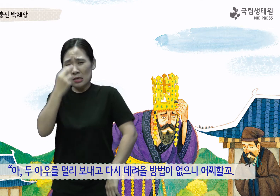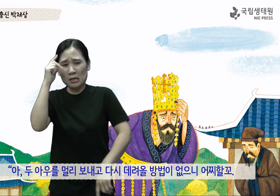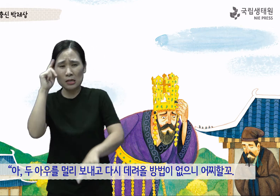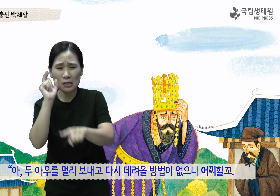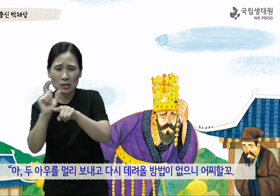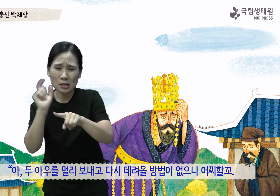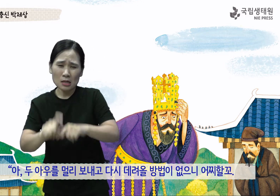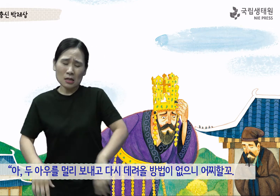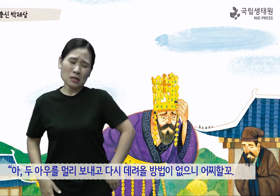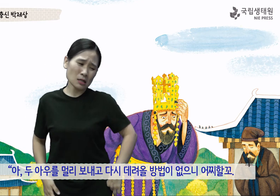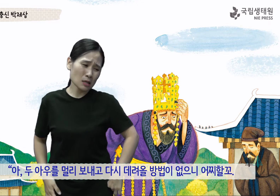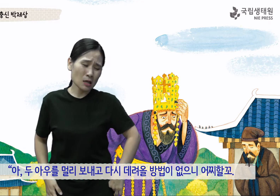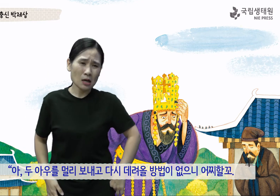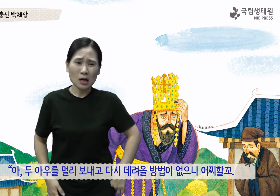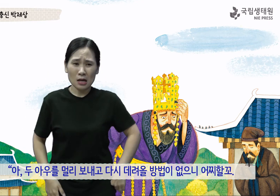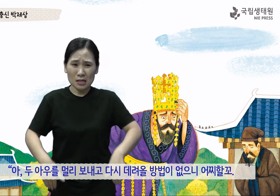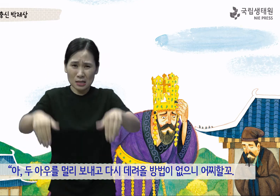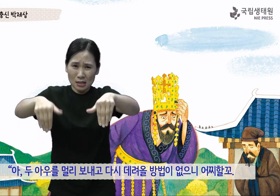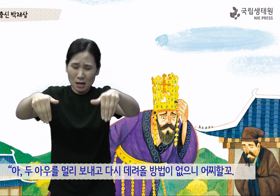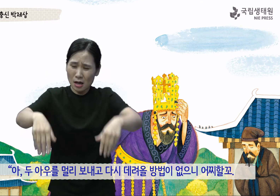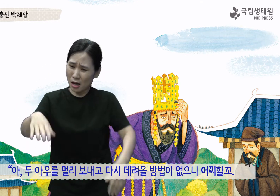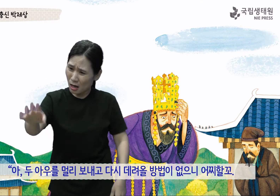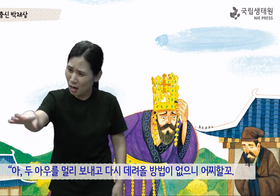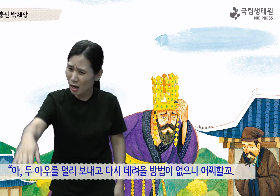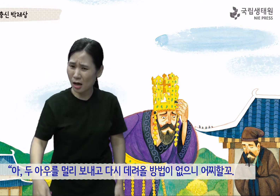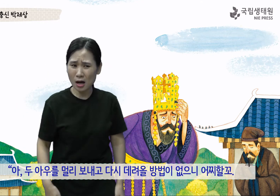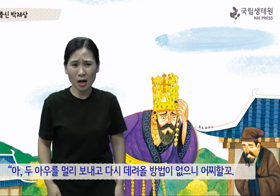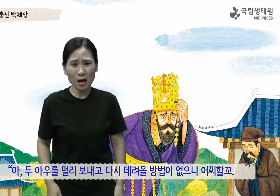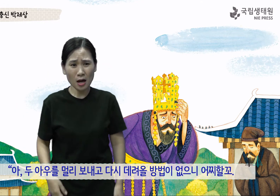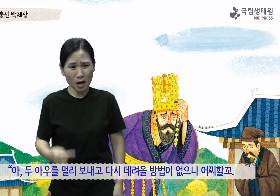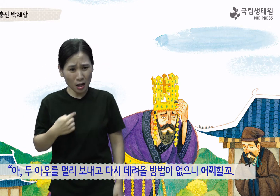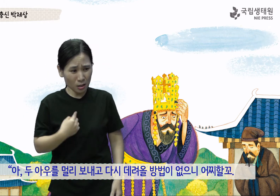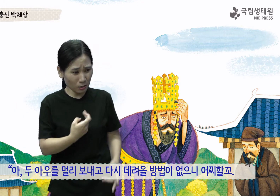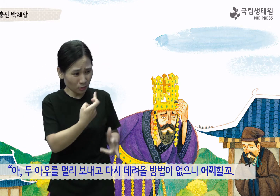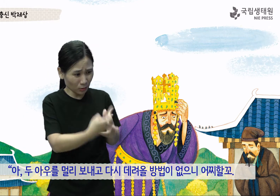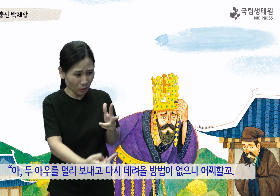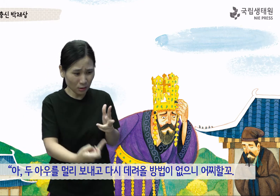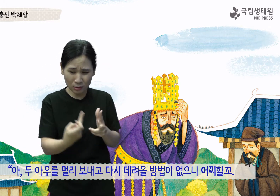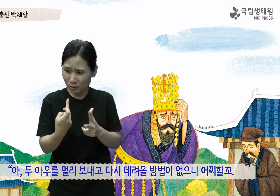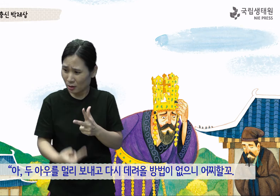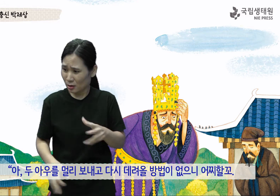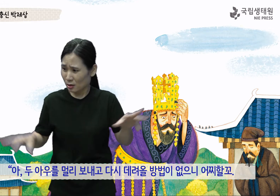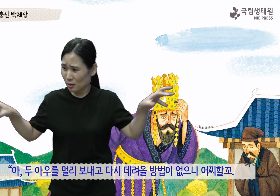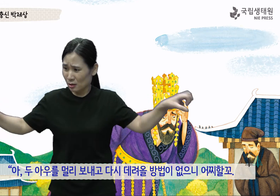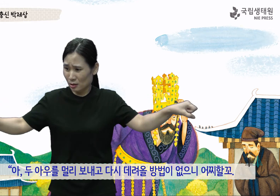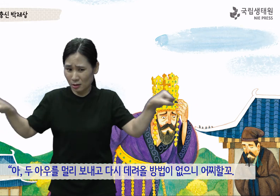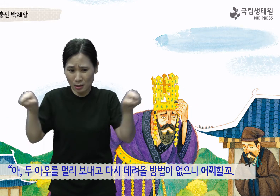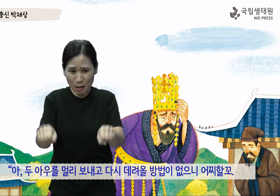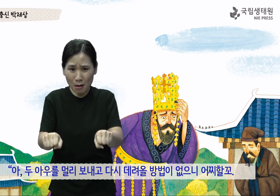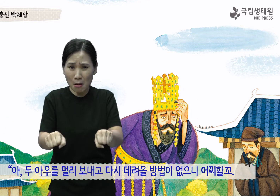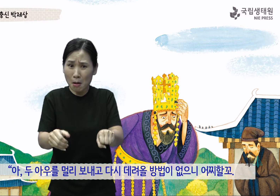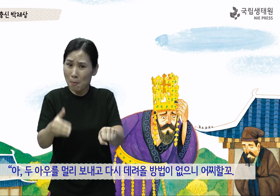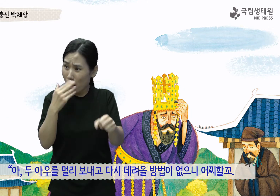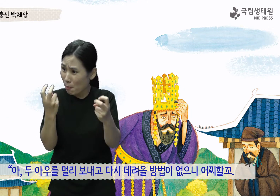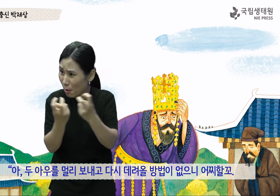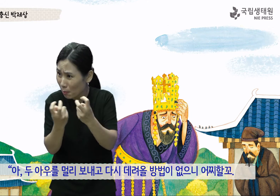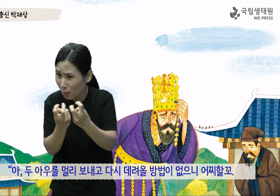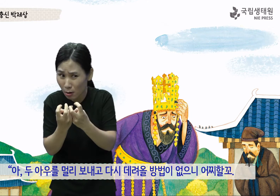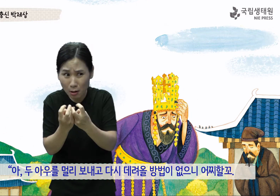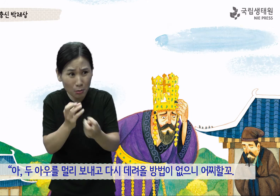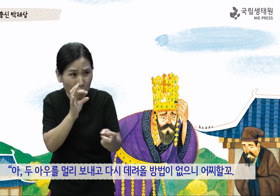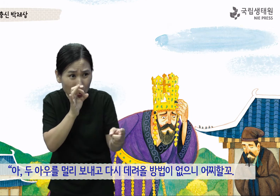아, 두 아우를 멀리 보내고 다시 데려올 방법이 없으니